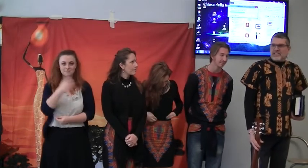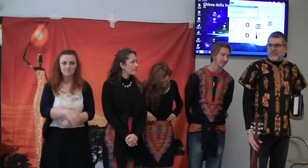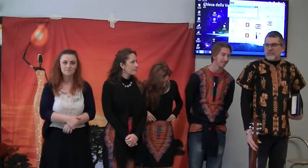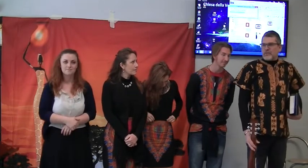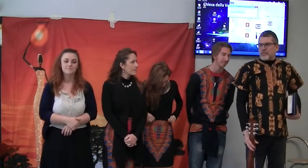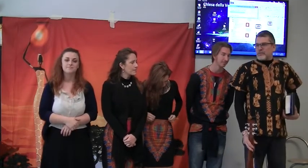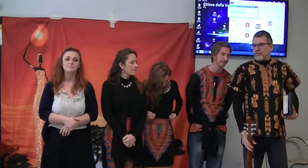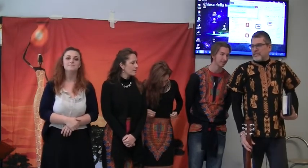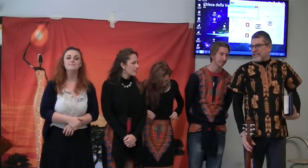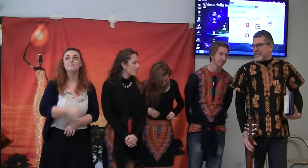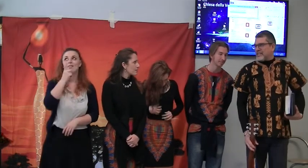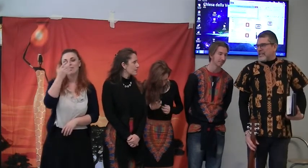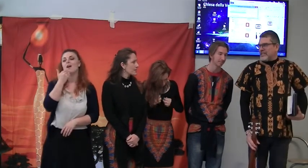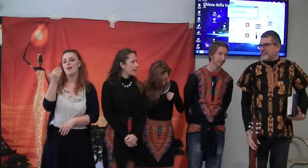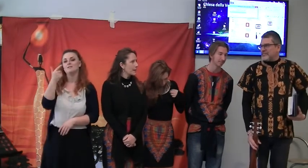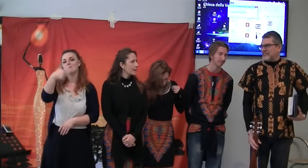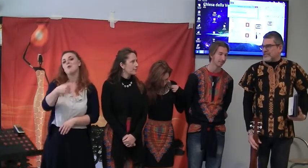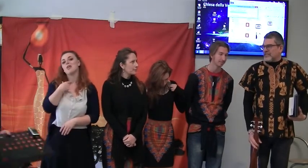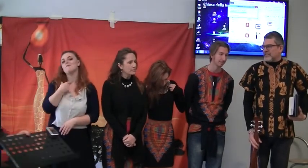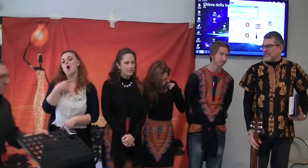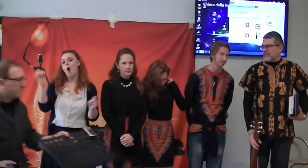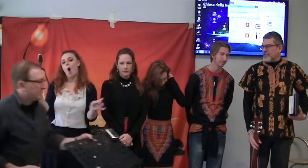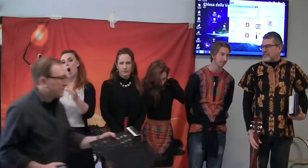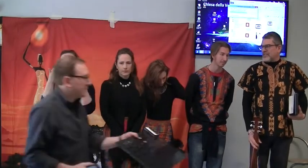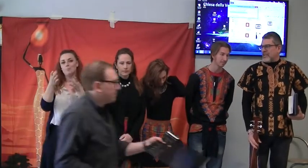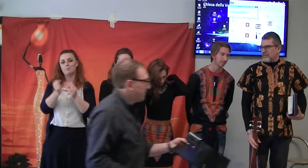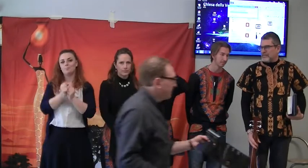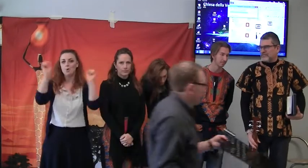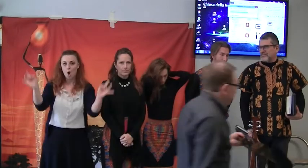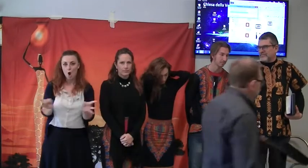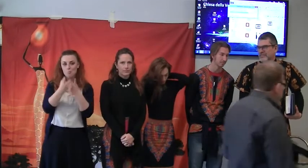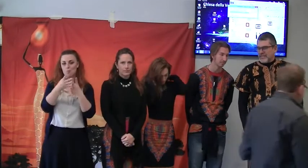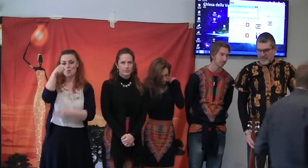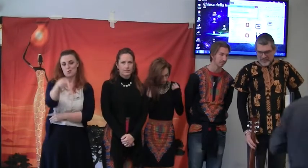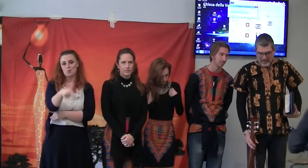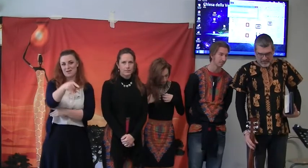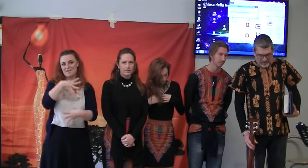E ringraziamo Dio per questa opportunità che ci dà di ritrovarci insieme.